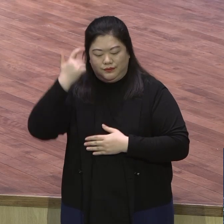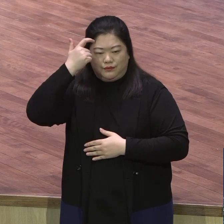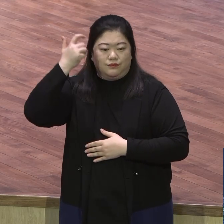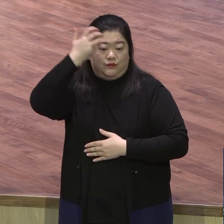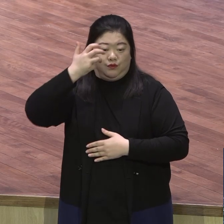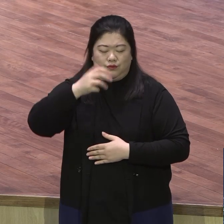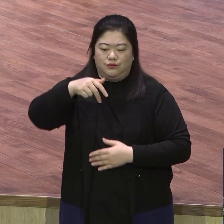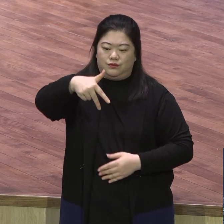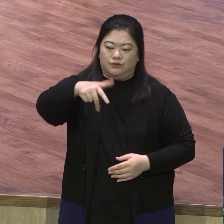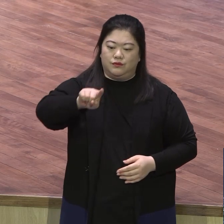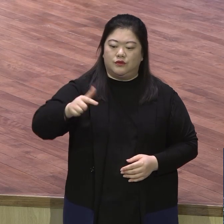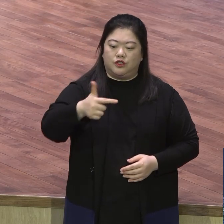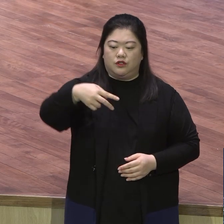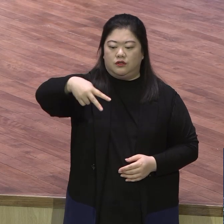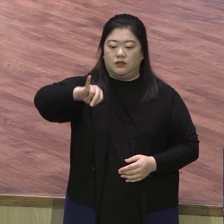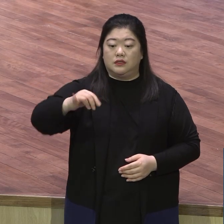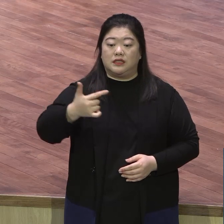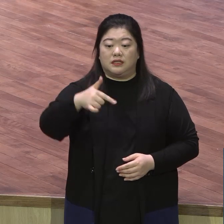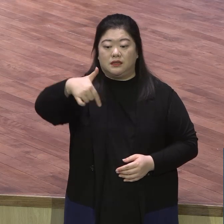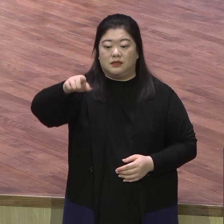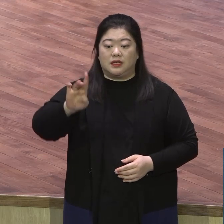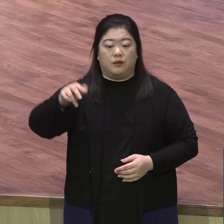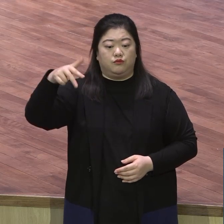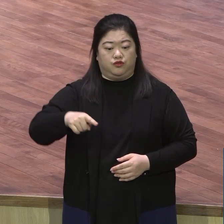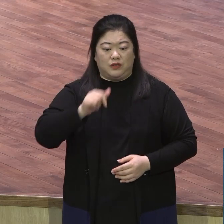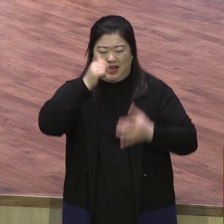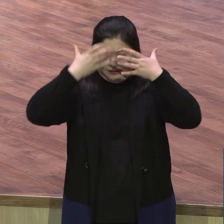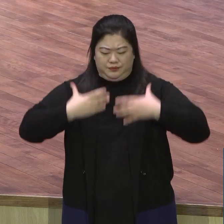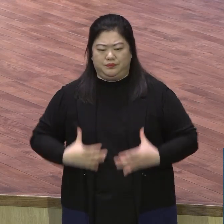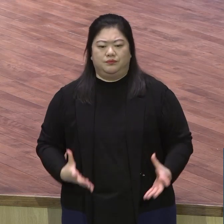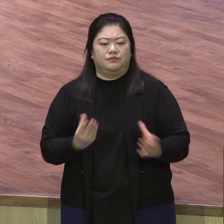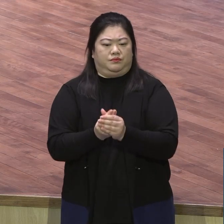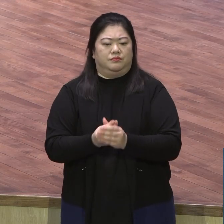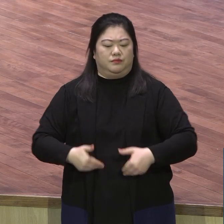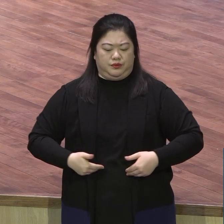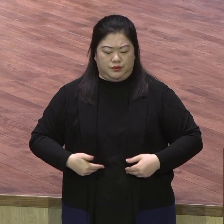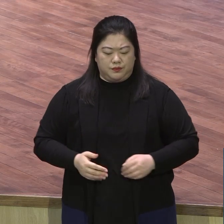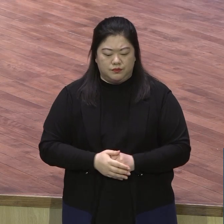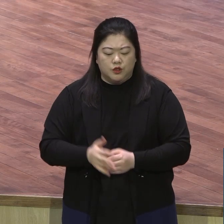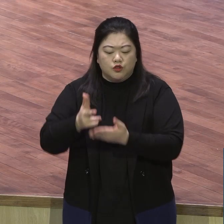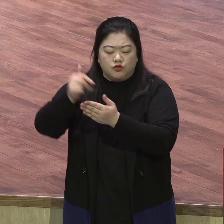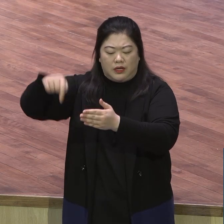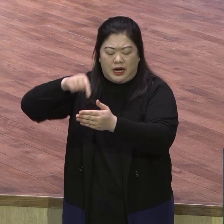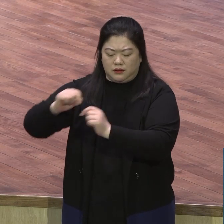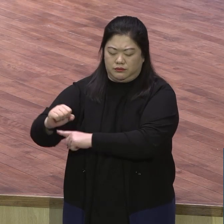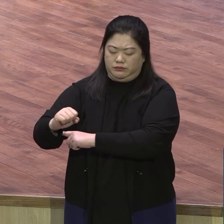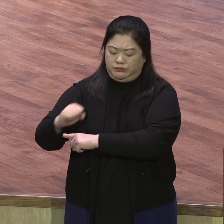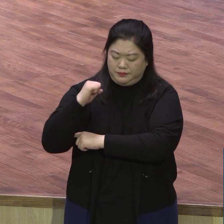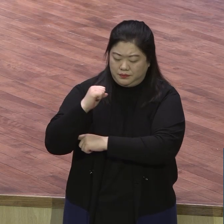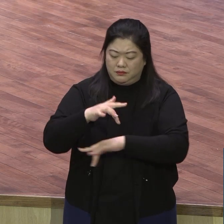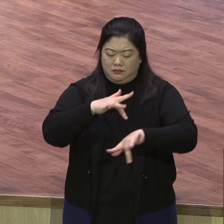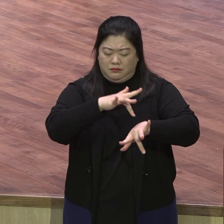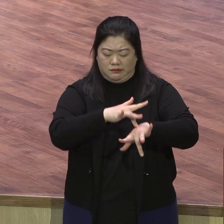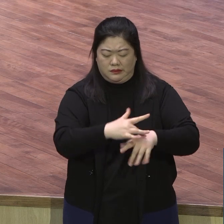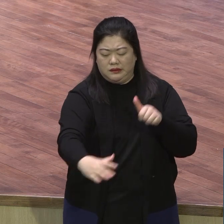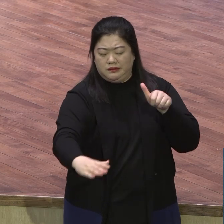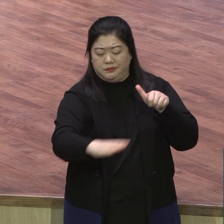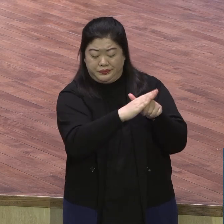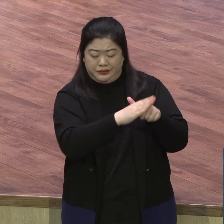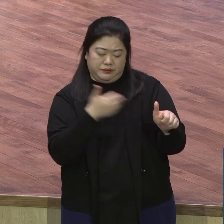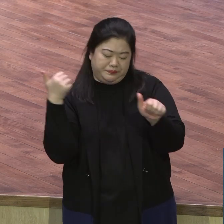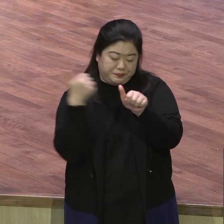전신갑주를 입으라 너희가 주 안에서와 그의 힘의 능력으로 강건하여 지고 마귀의 괴계를 능히